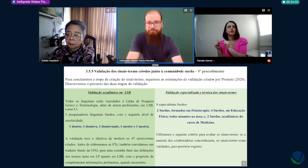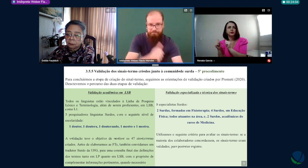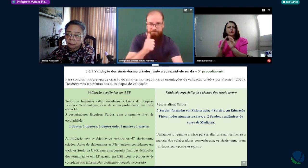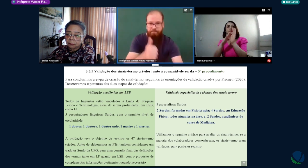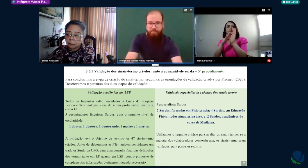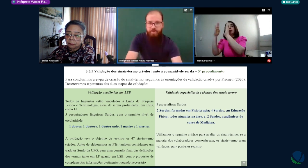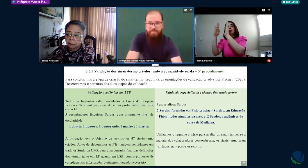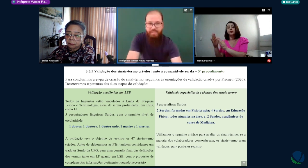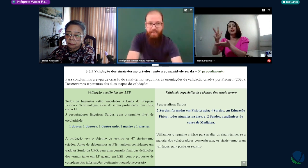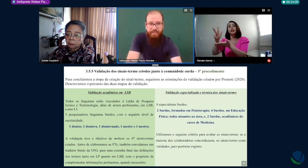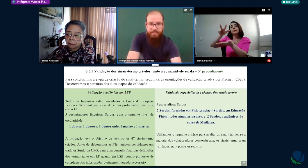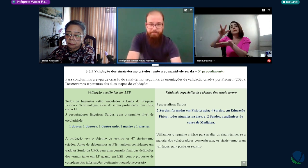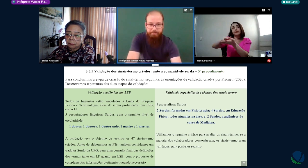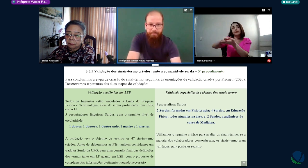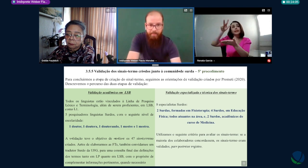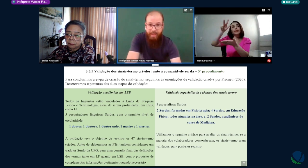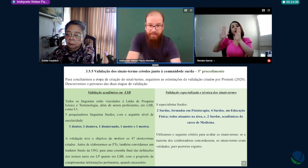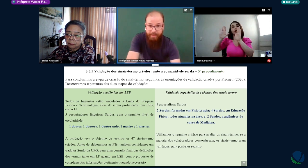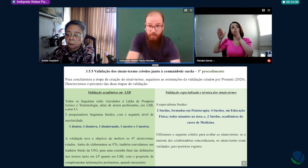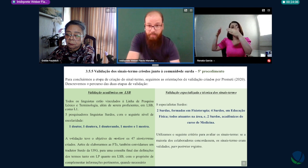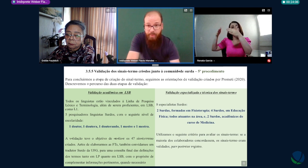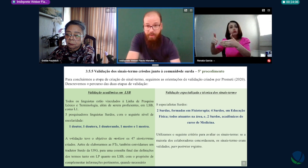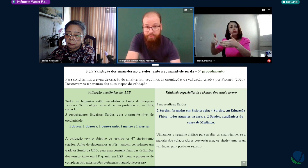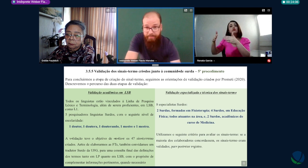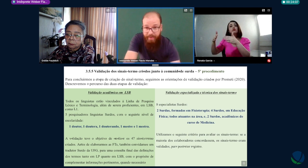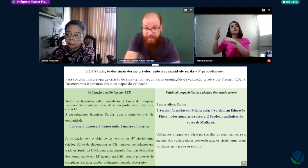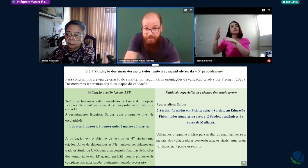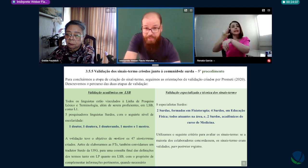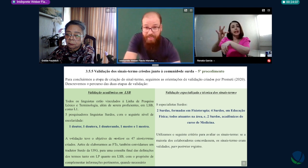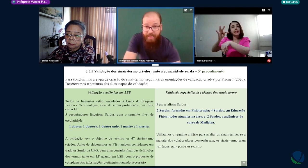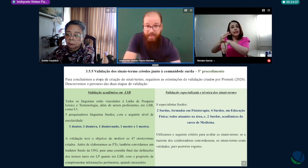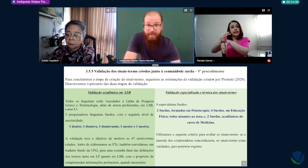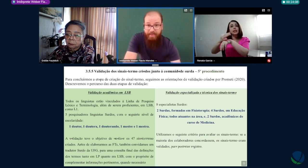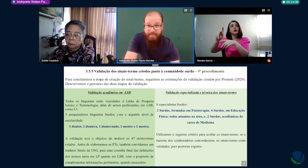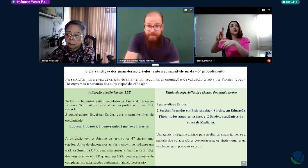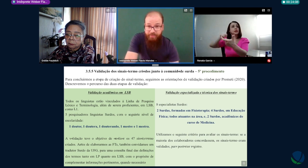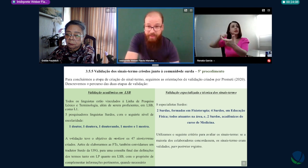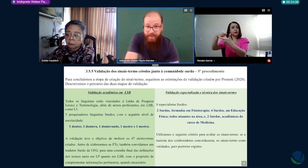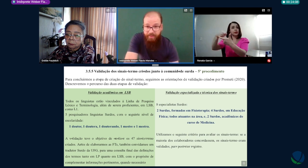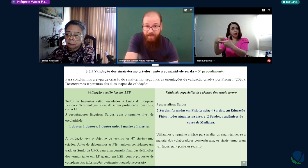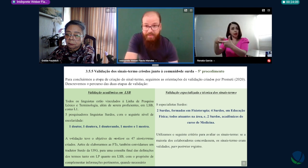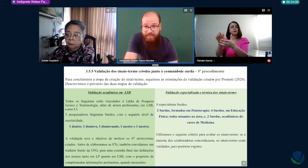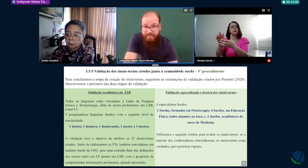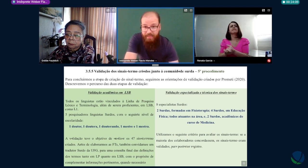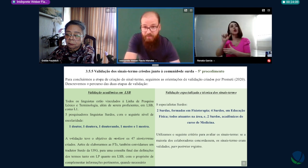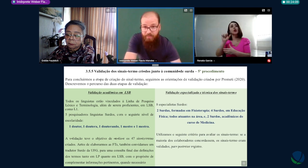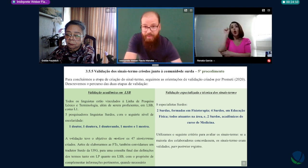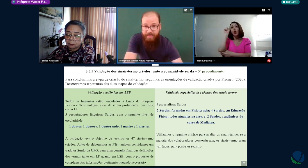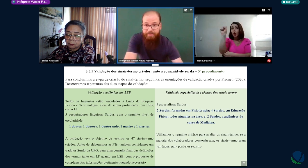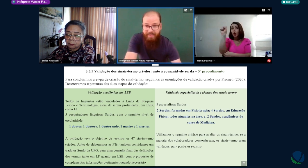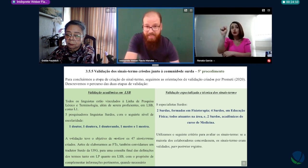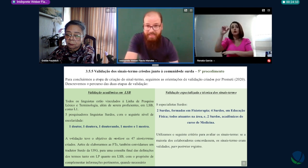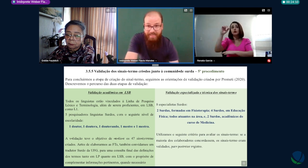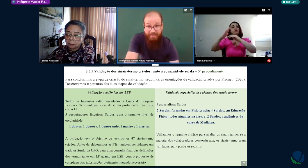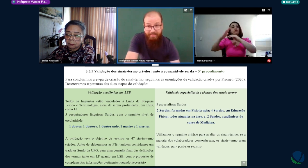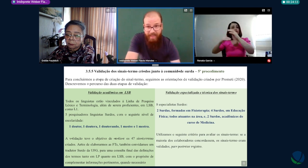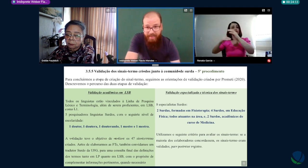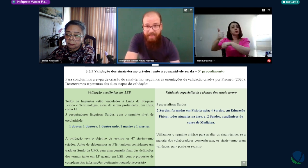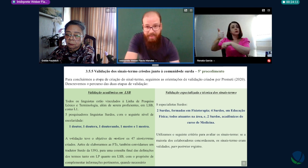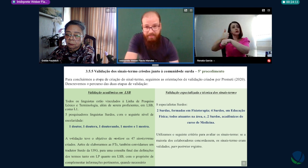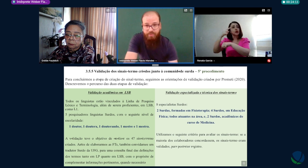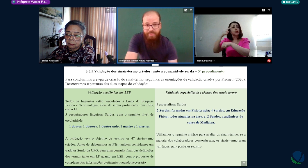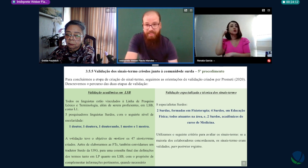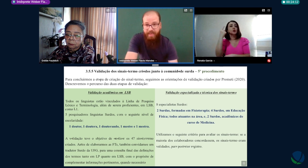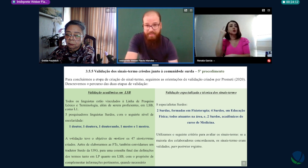área. Próximo slide. Ah, tá, não. A outra parte, ela se refere à validação especializada